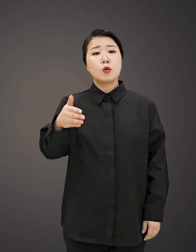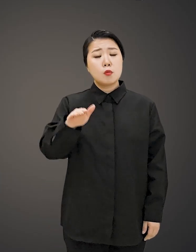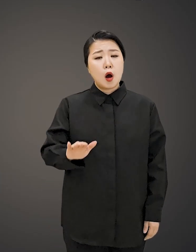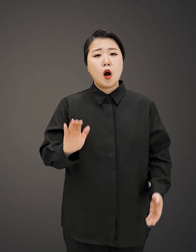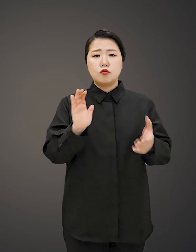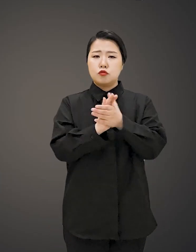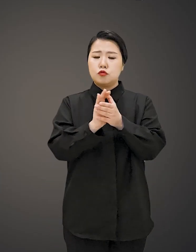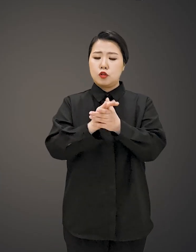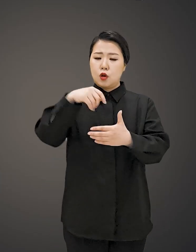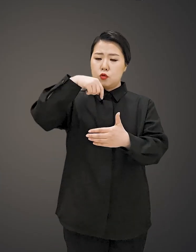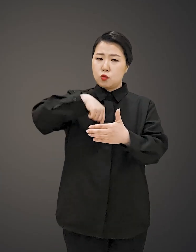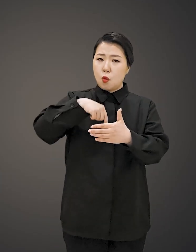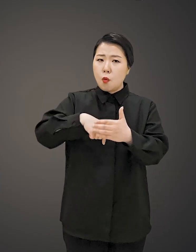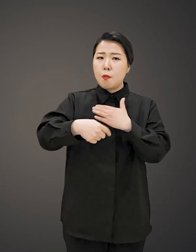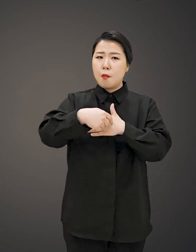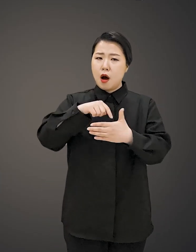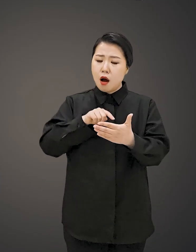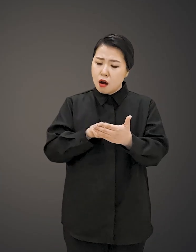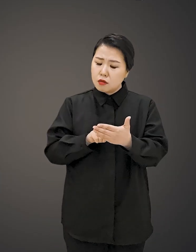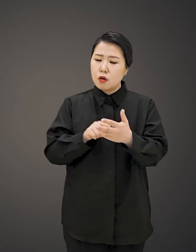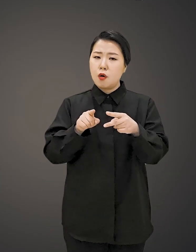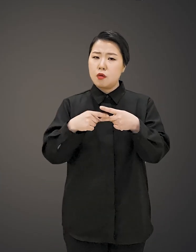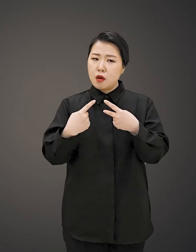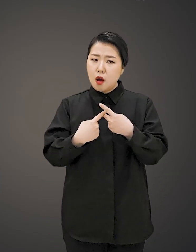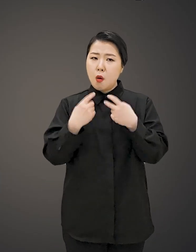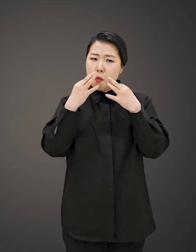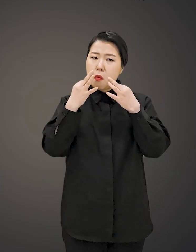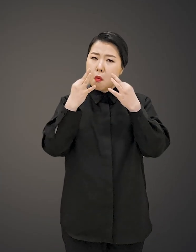그런데 친구들의 속마음을 헤아릴수록